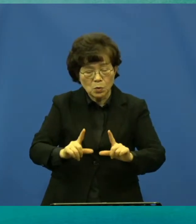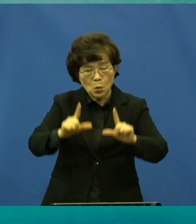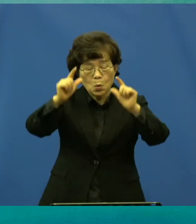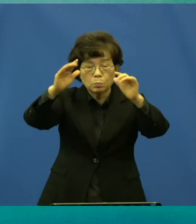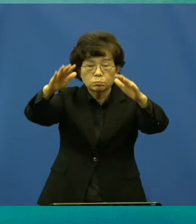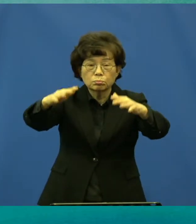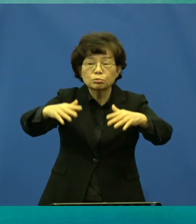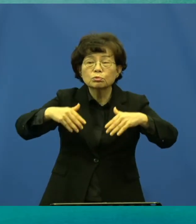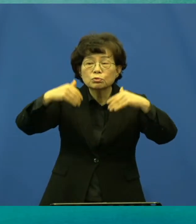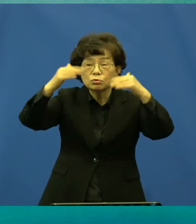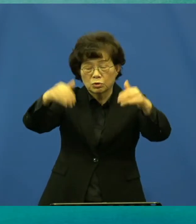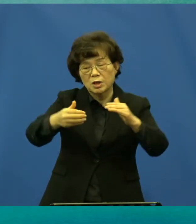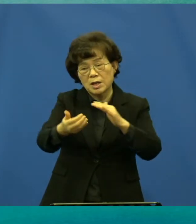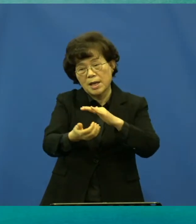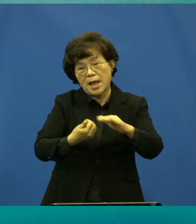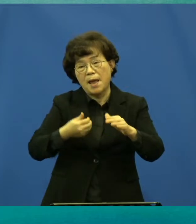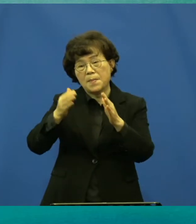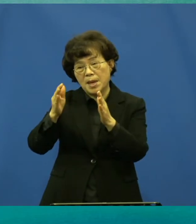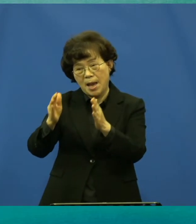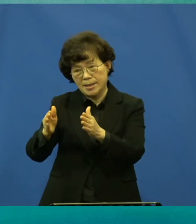예비하셨다.